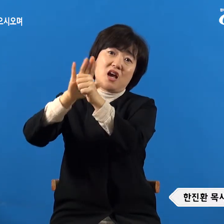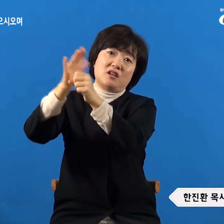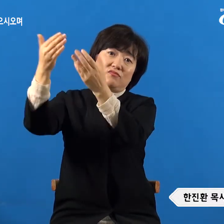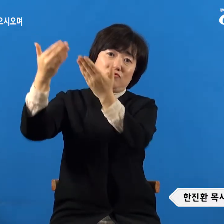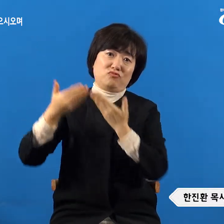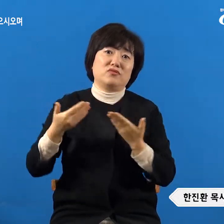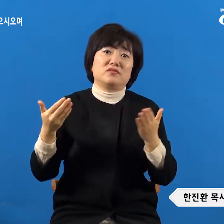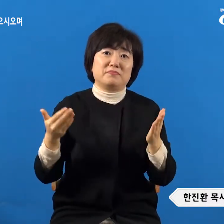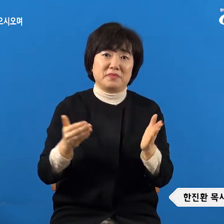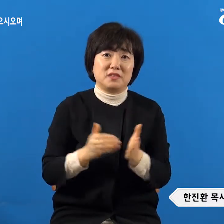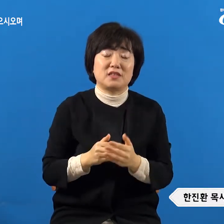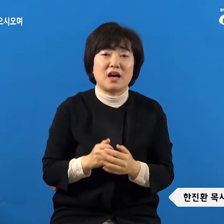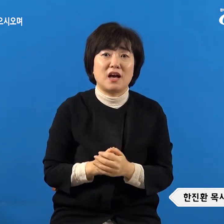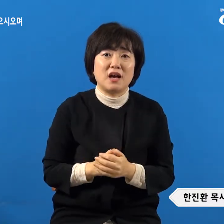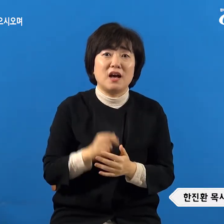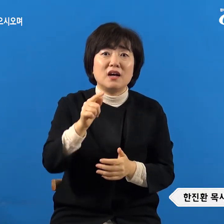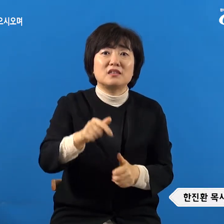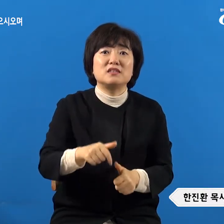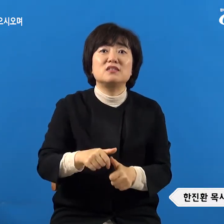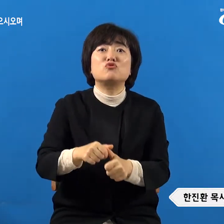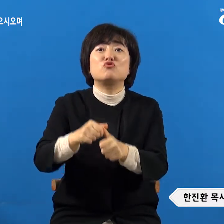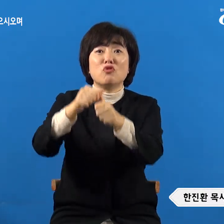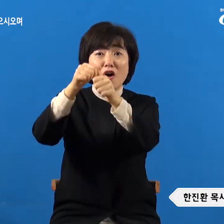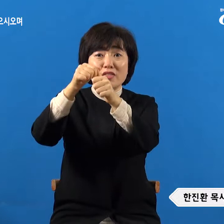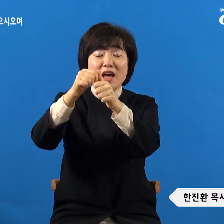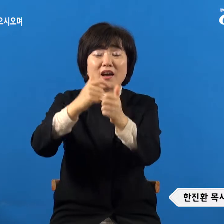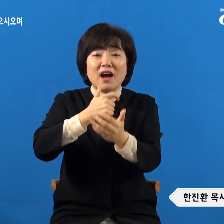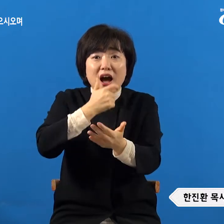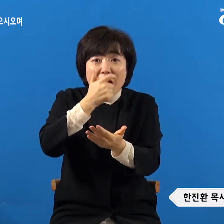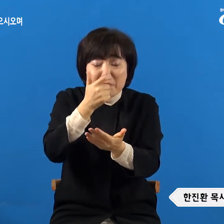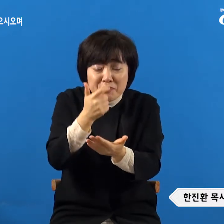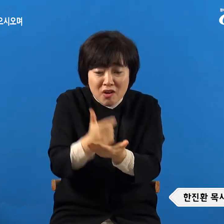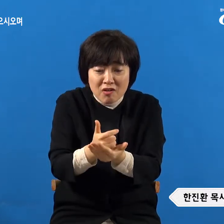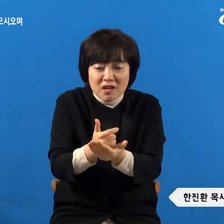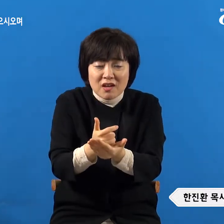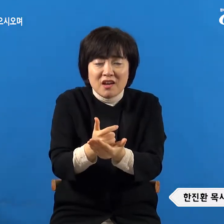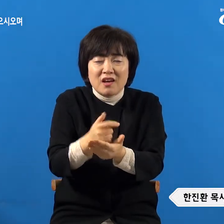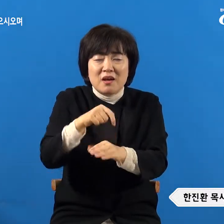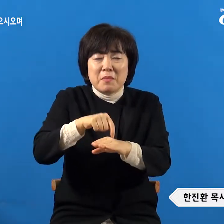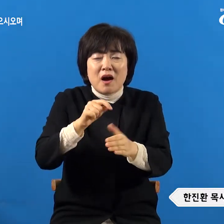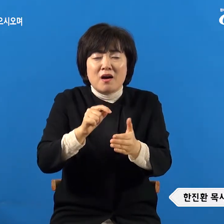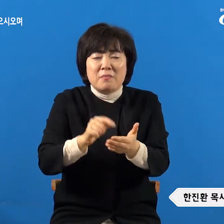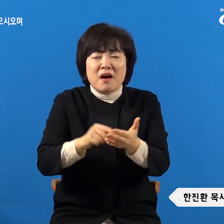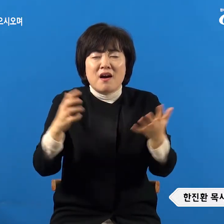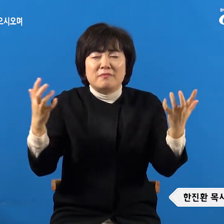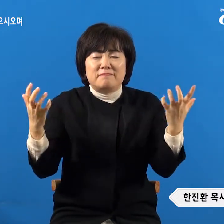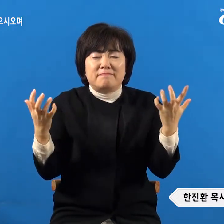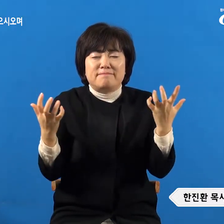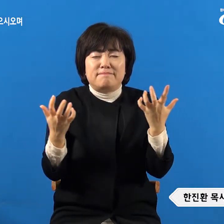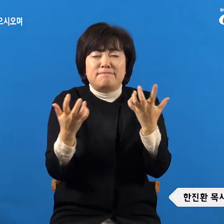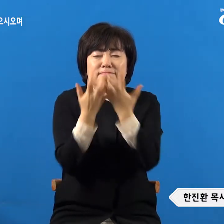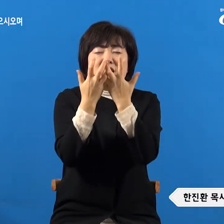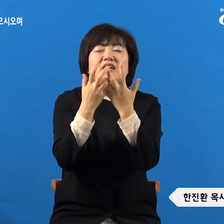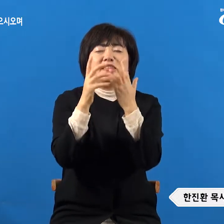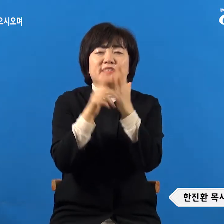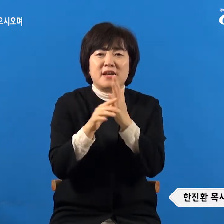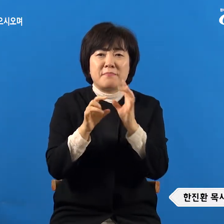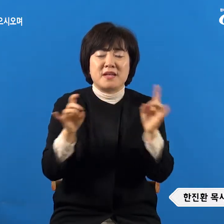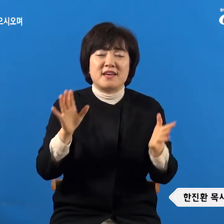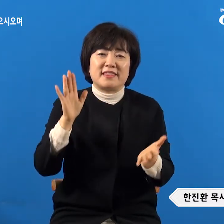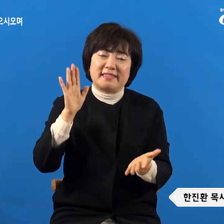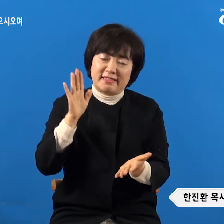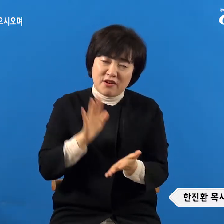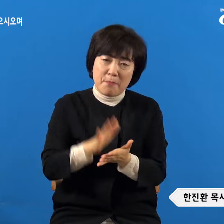그 구원의 감격이 파도처럼 밀려올 때마다 우리가 뜨거운 가슴으로